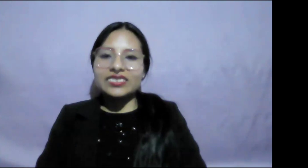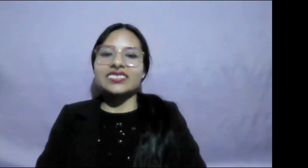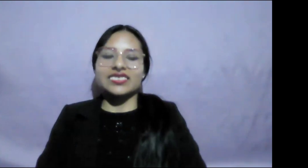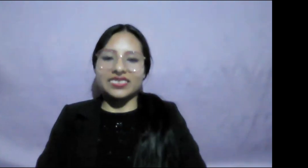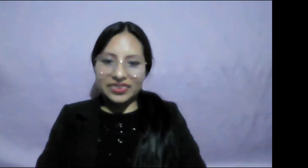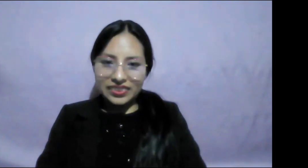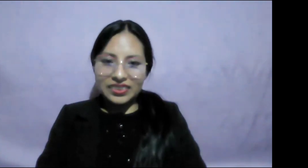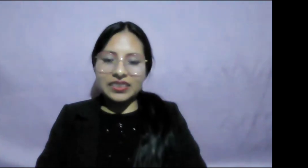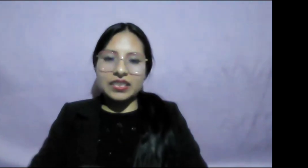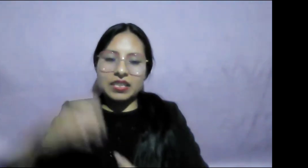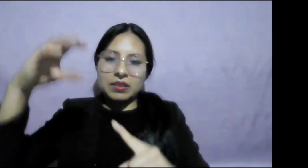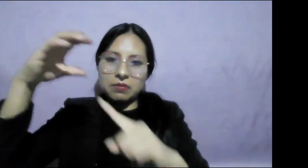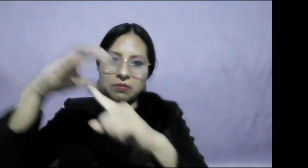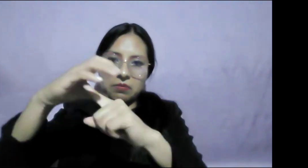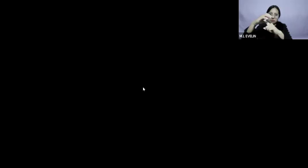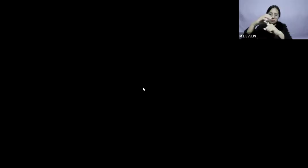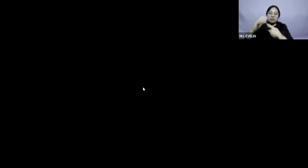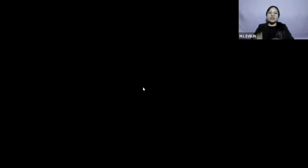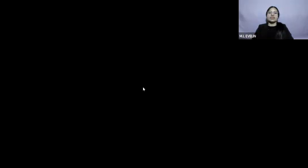mancora continuamos